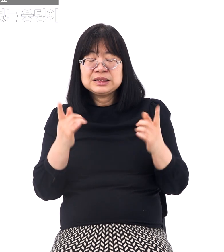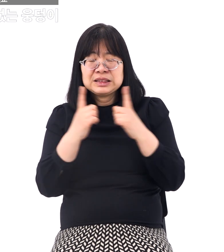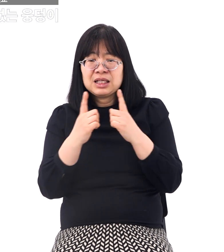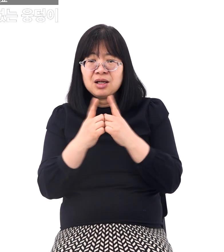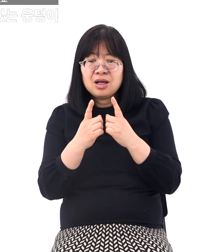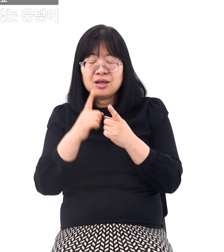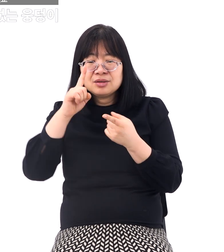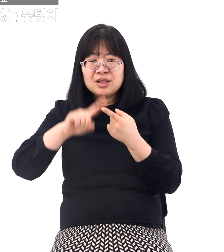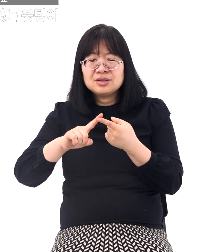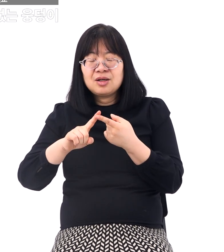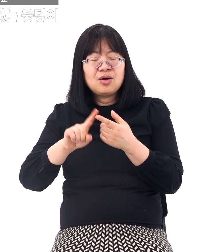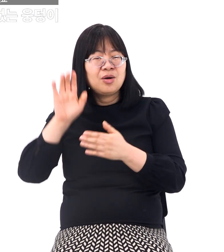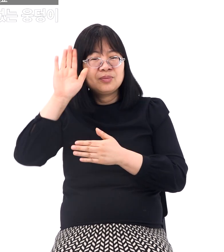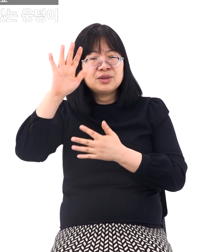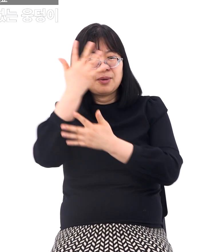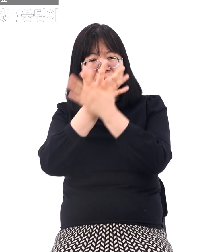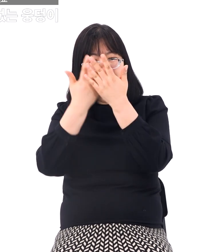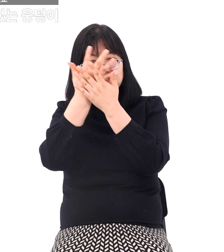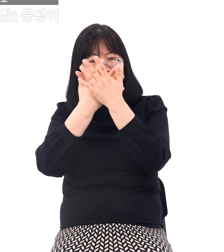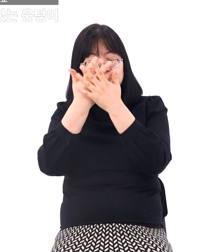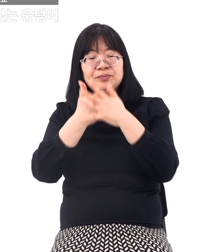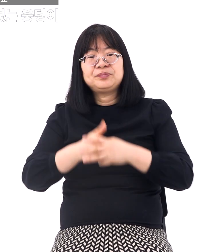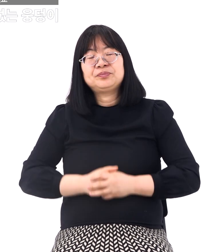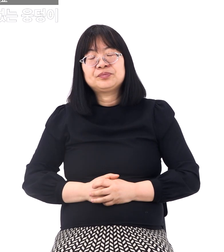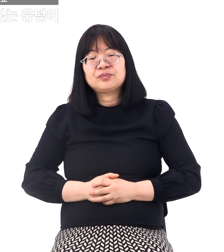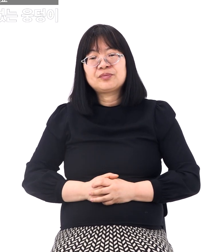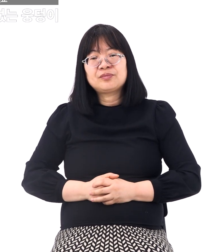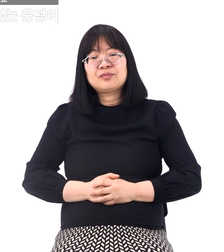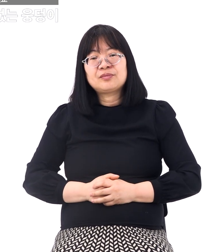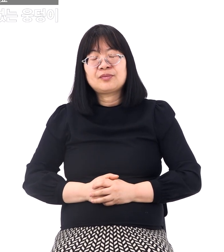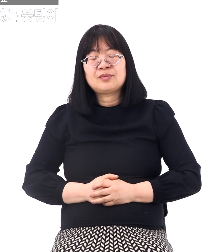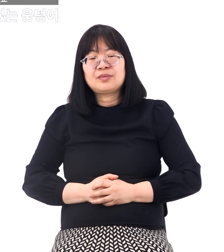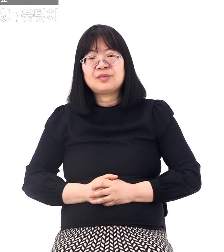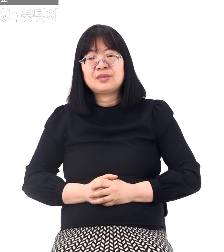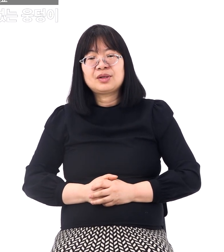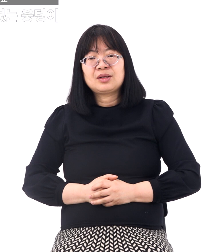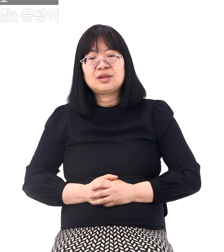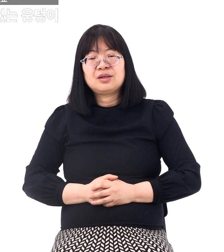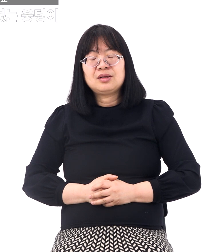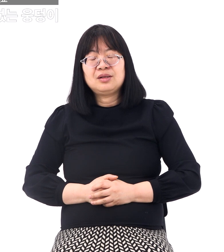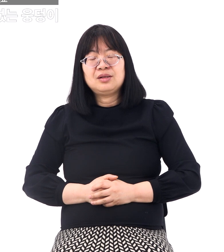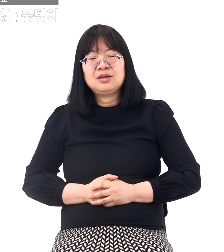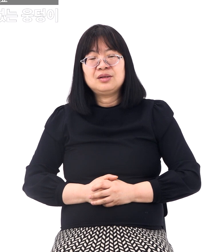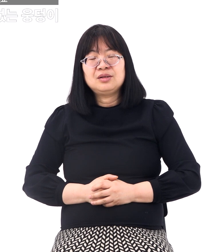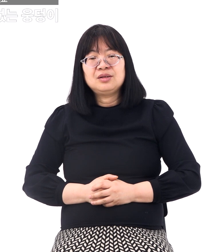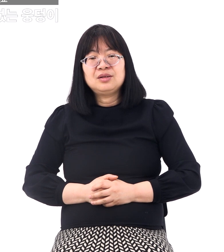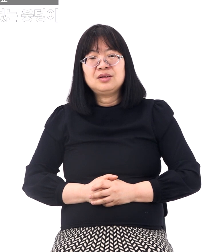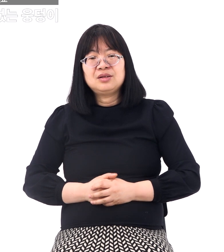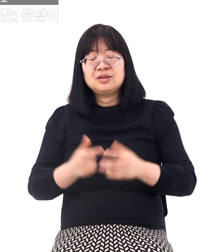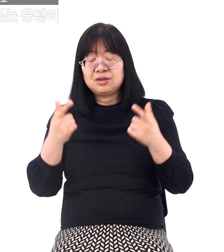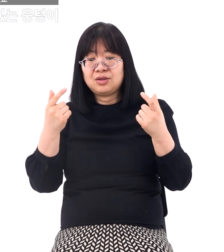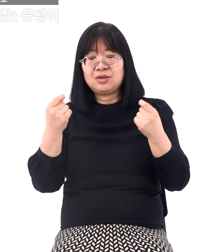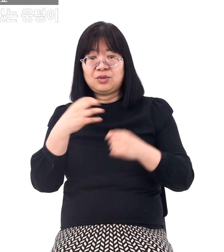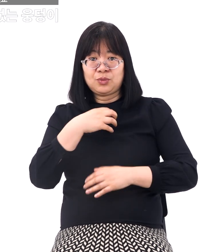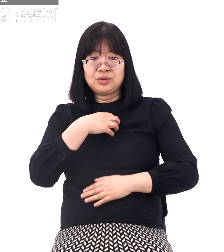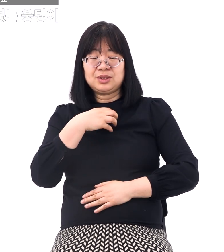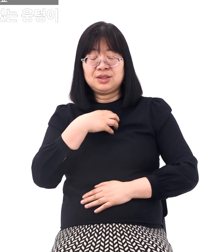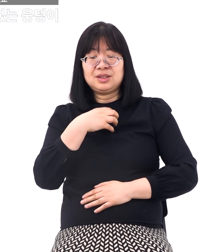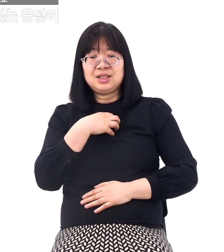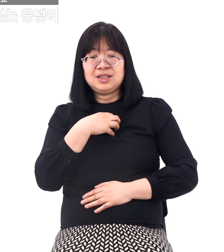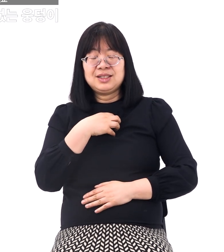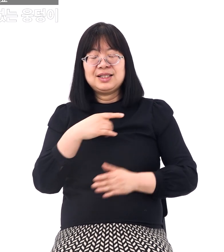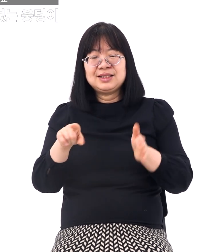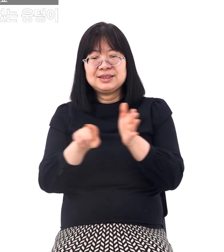겪을지 미래가 불확실한 삶이 되는 겁니다. 그런 위경 속에서도